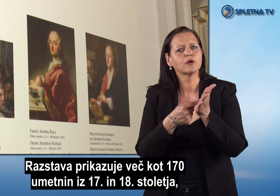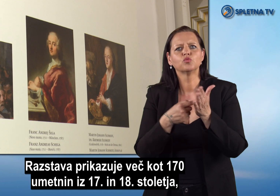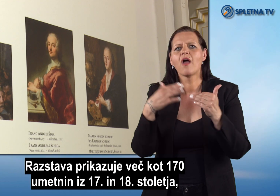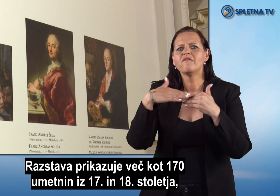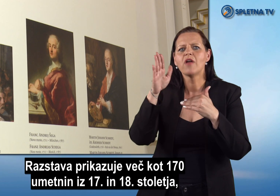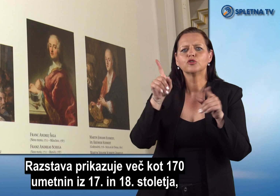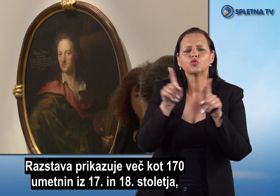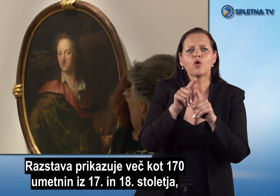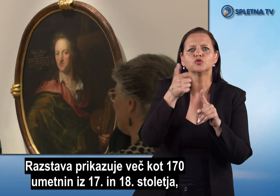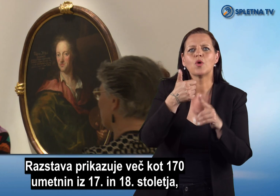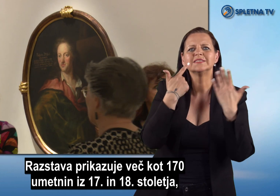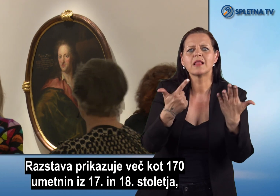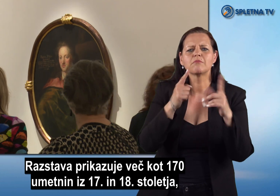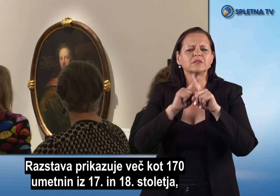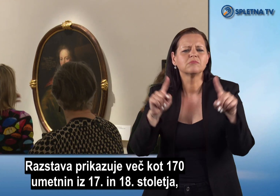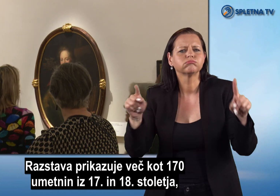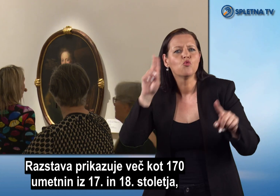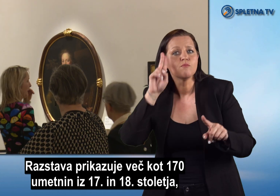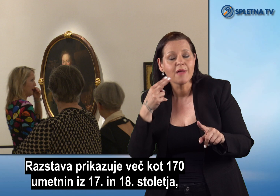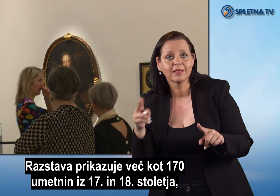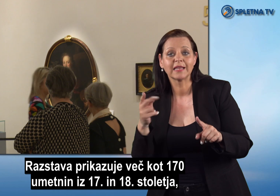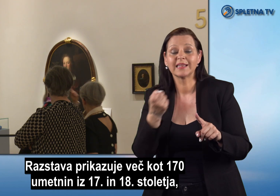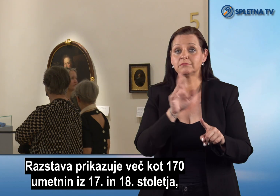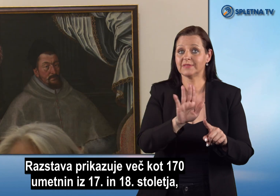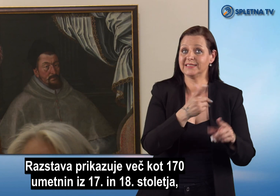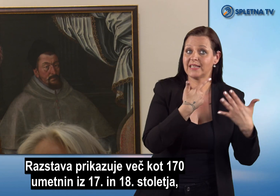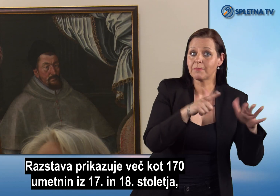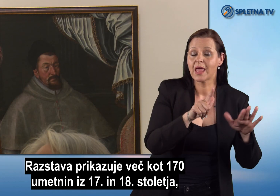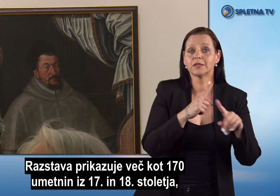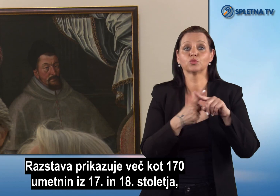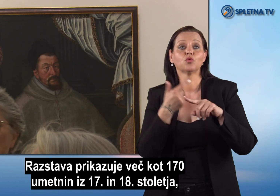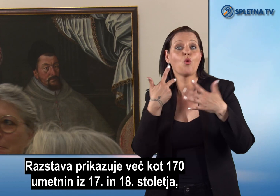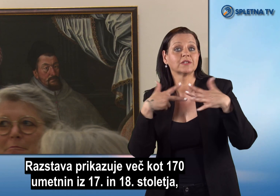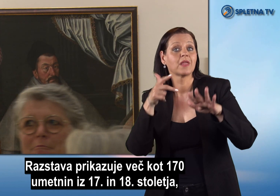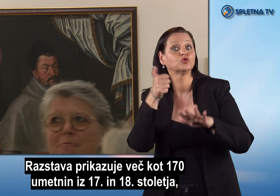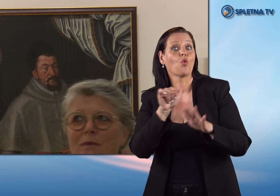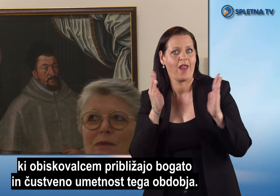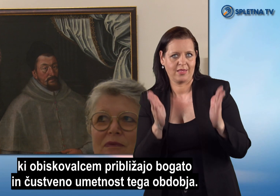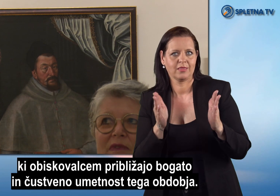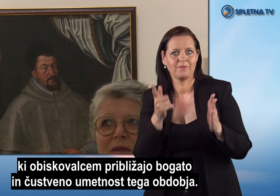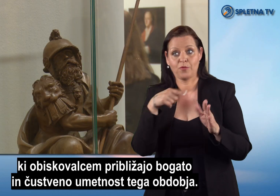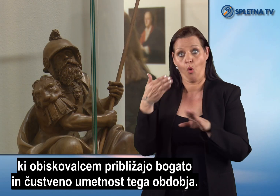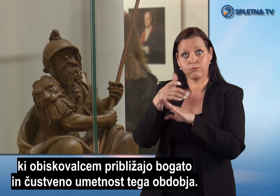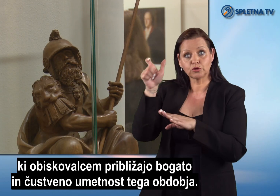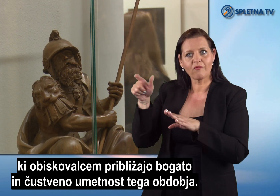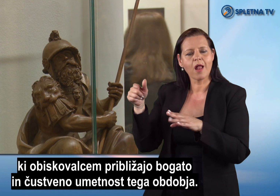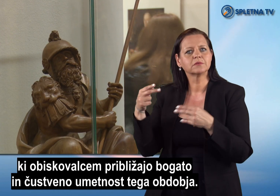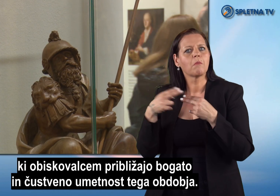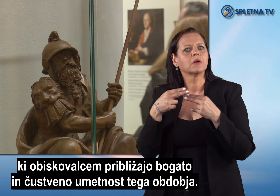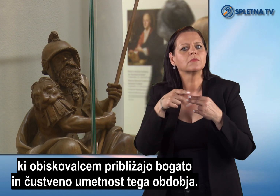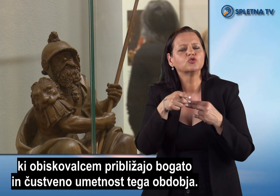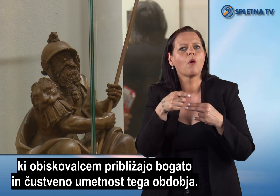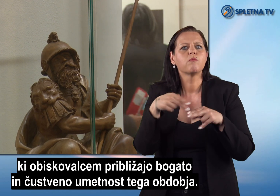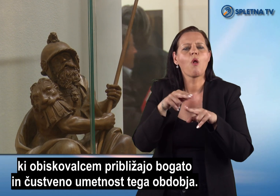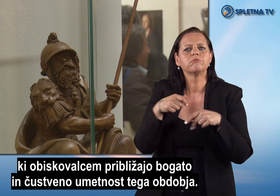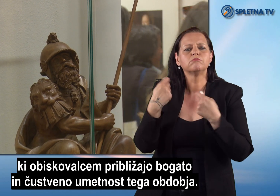Razstava prikazuje več kot 170 umetnin iz 17. in 18. stoletja, ki obiskovalcem